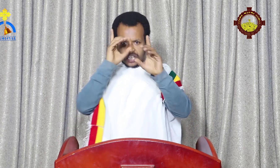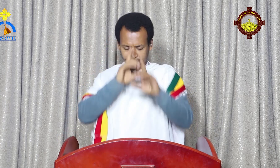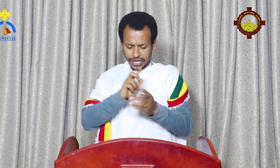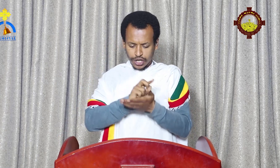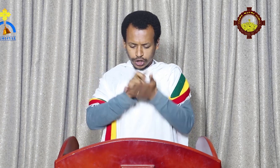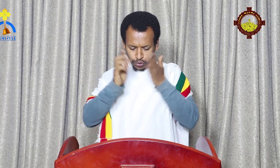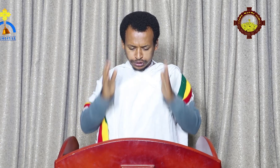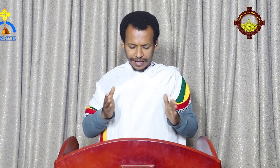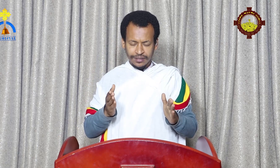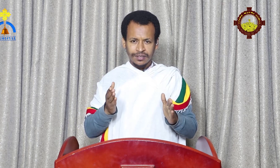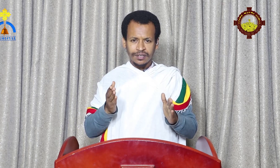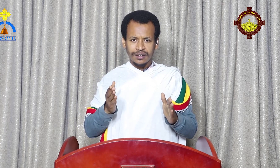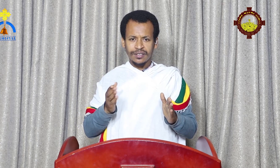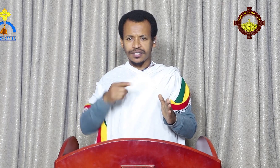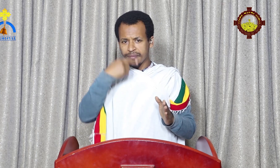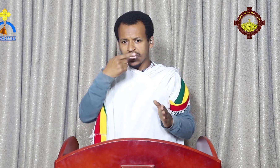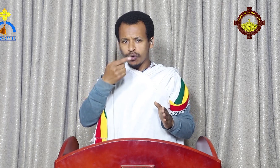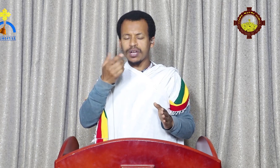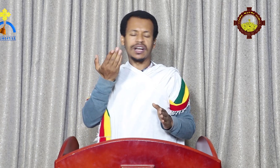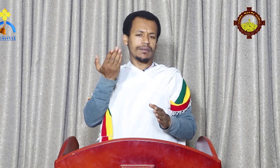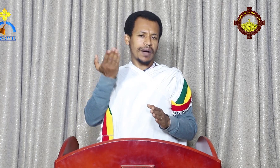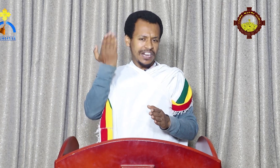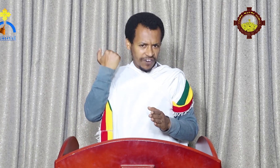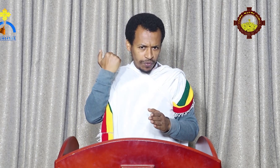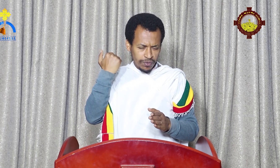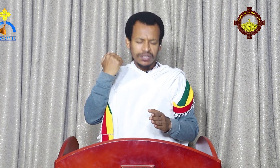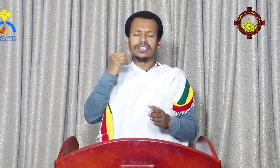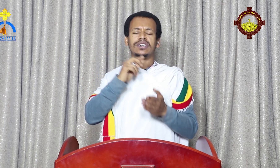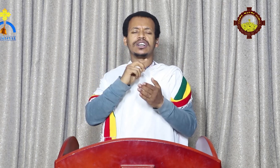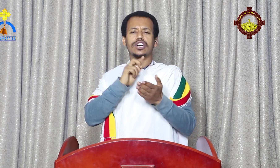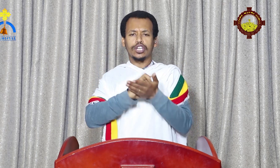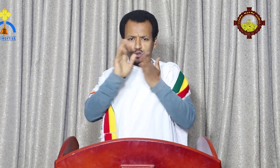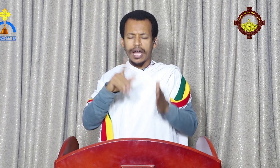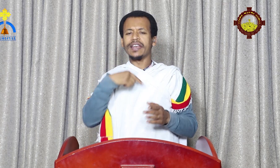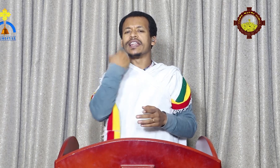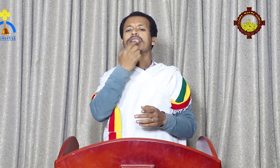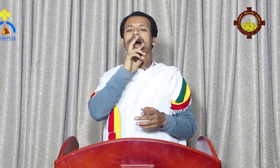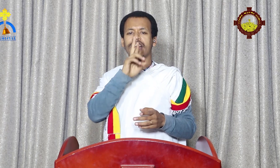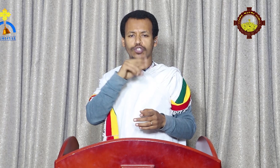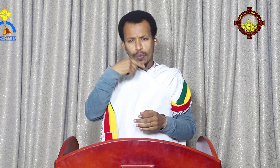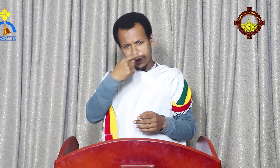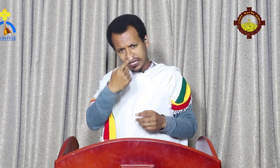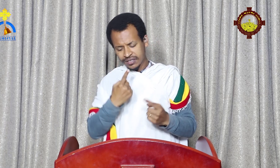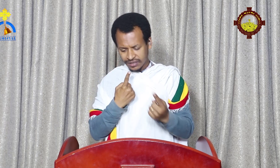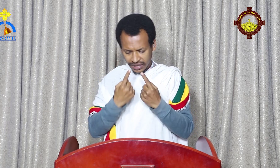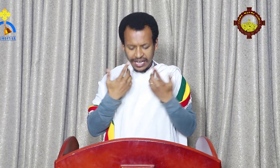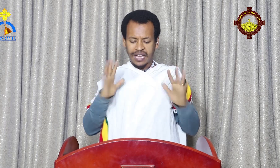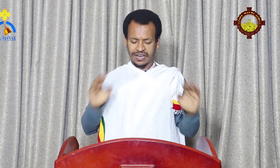ክብረ ቅዱሳን የሚለው ባለፈው ቅዱሳን እነማን ናቸው የሚል